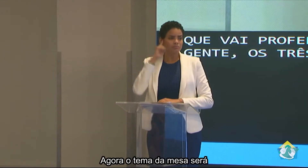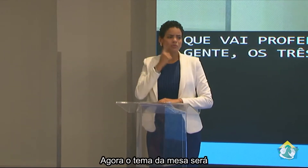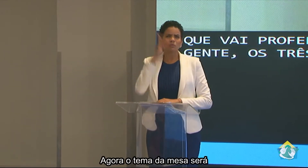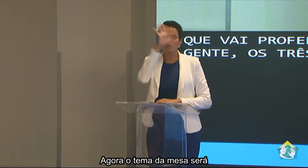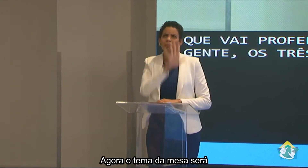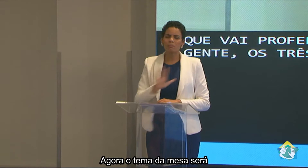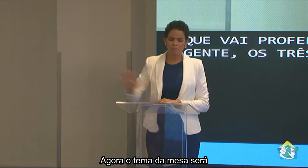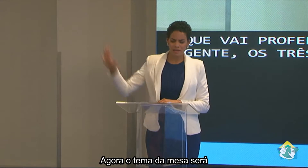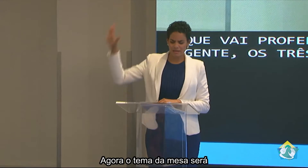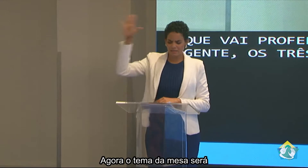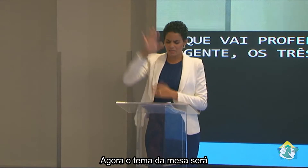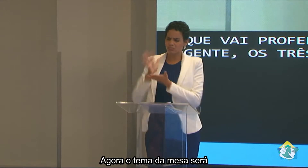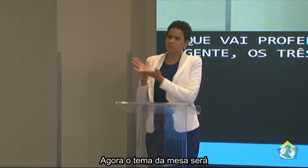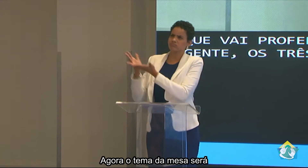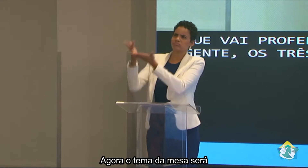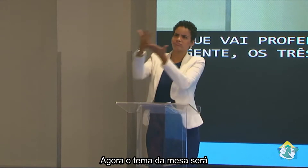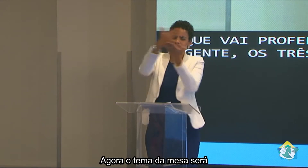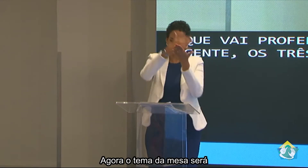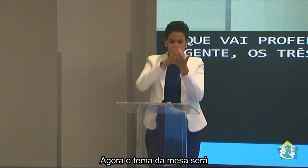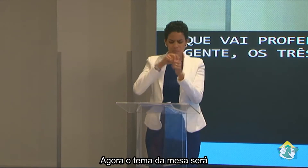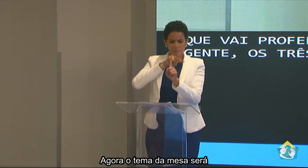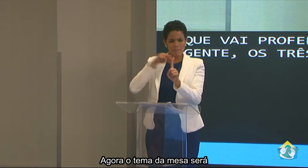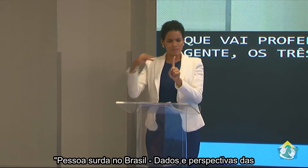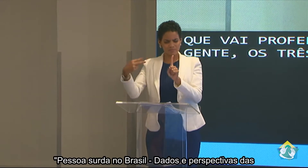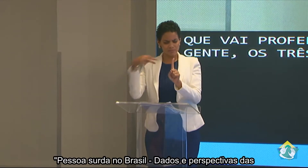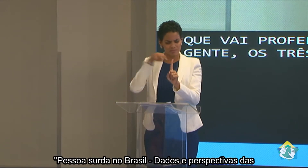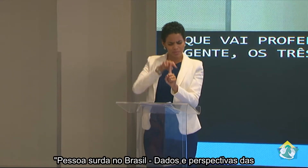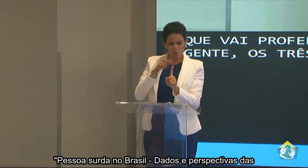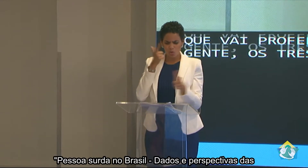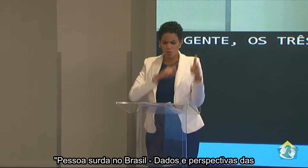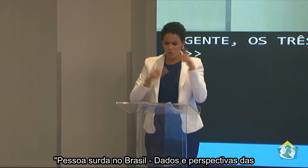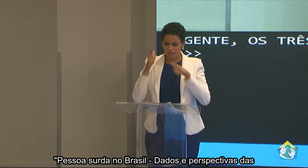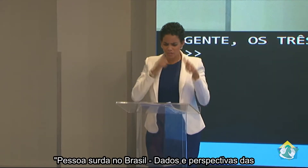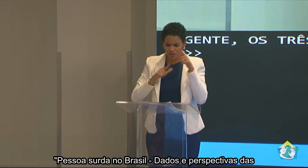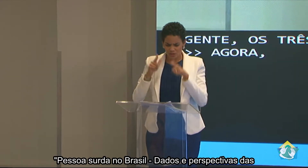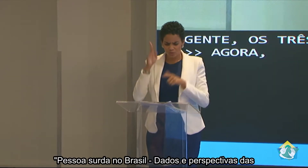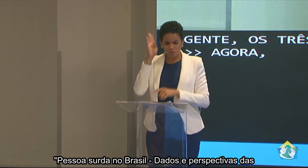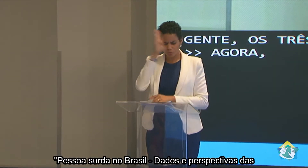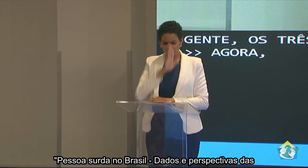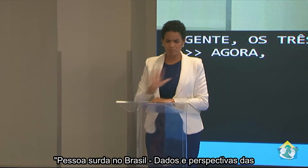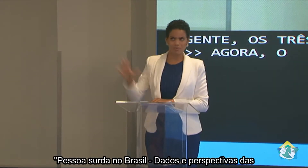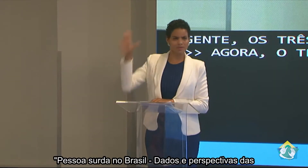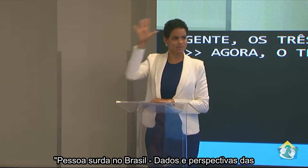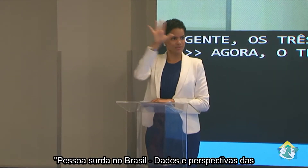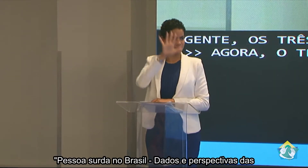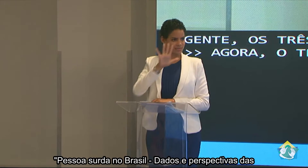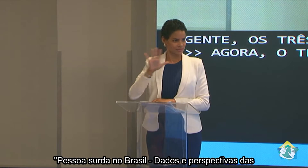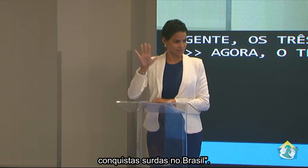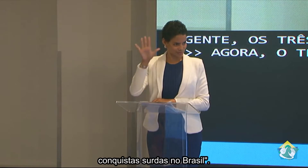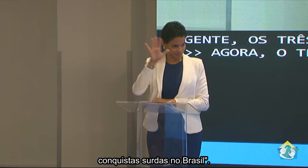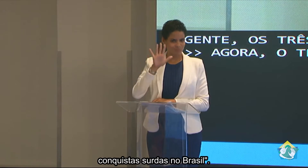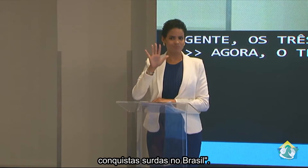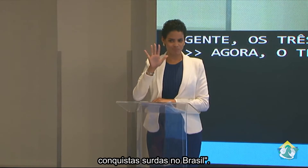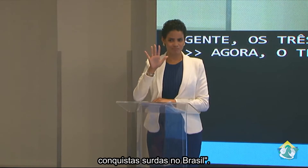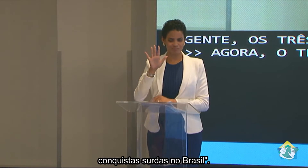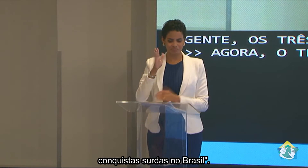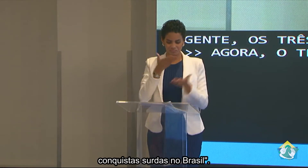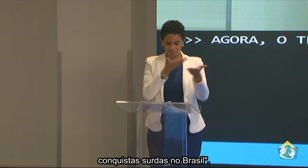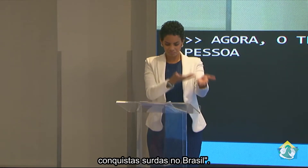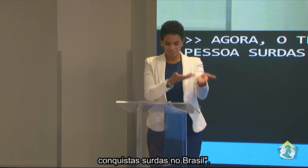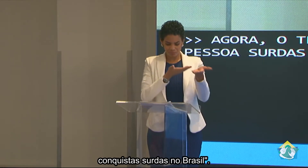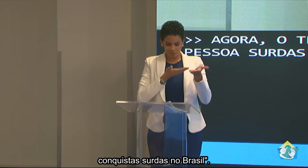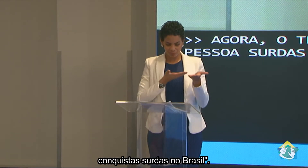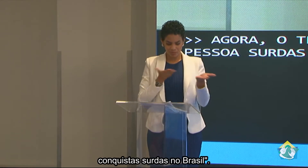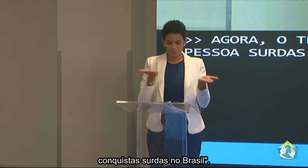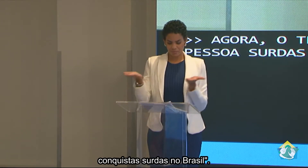Agora, o tema da mesa será Pessoa surdo no Brasil, dados e perspectivas das conquistas